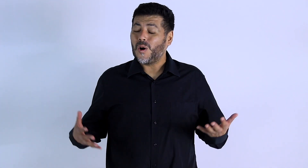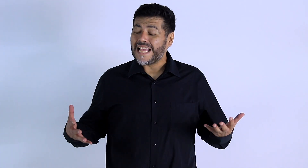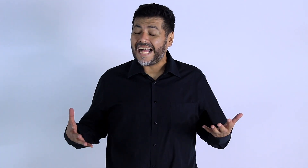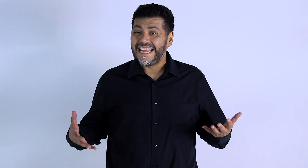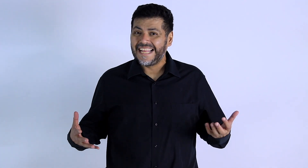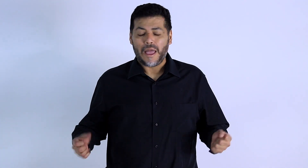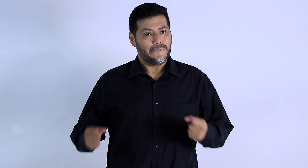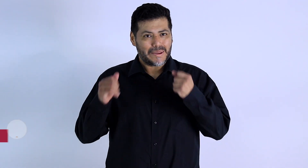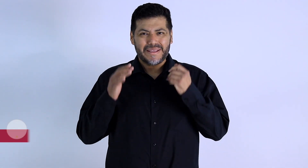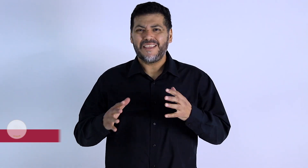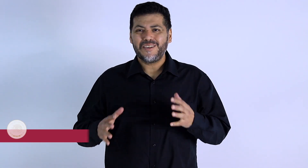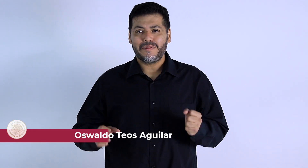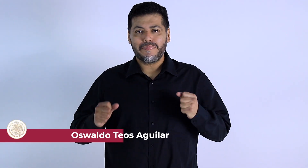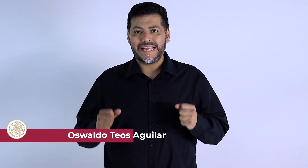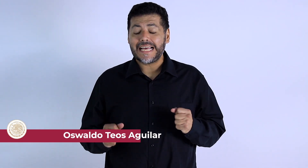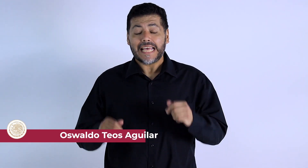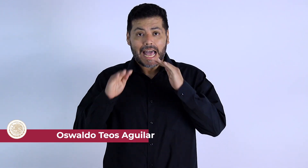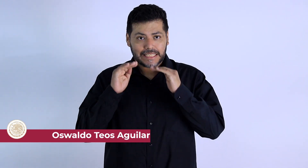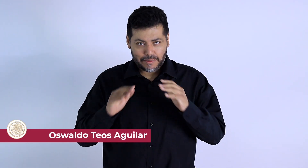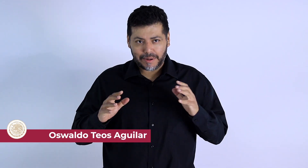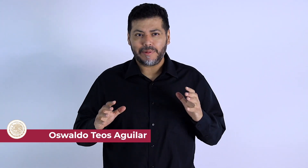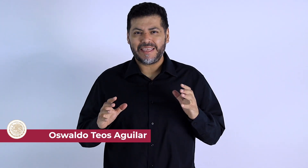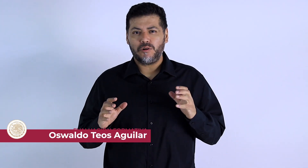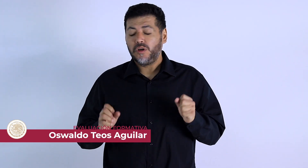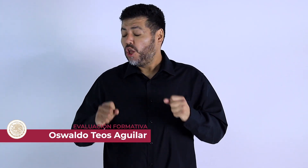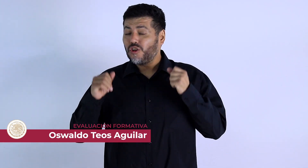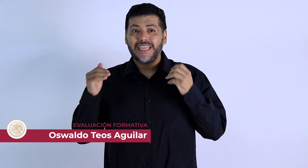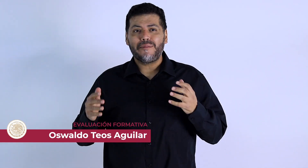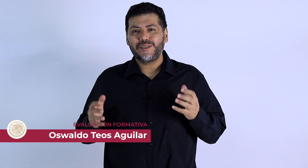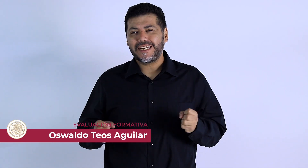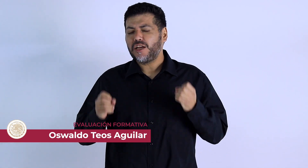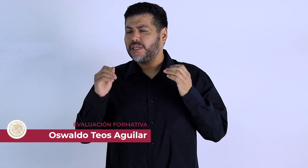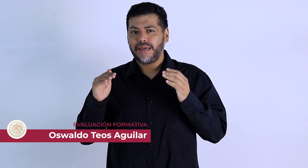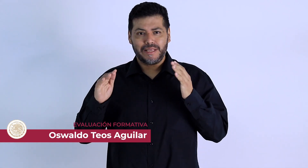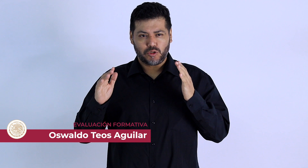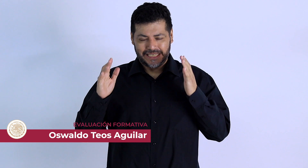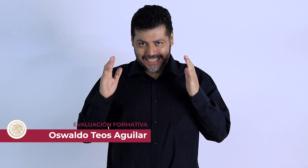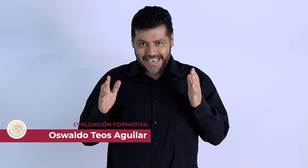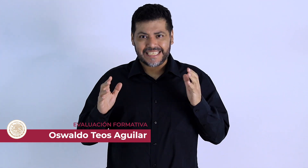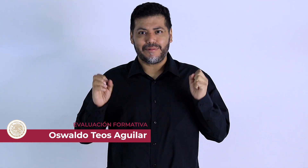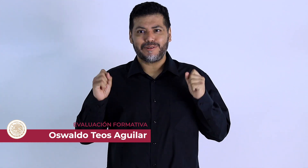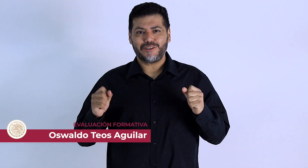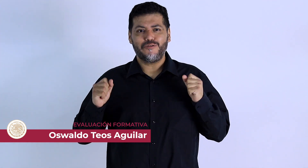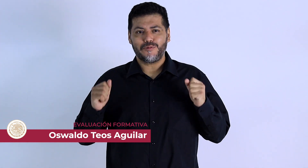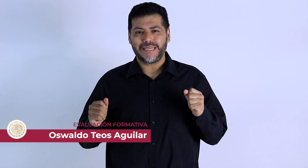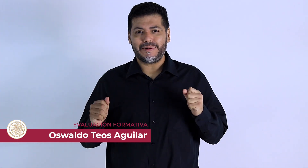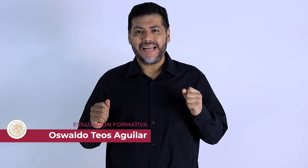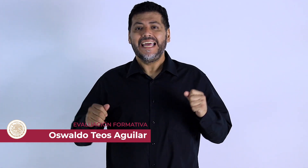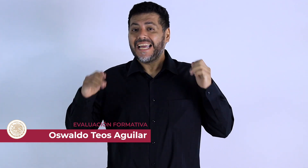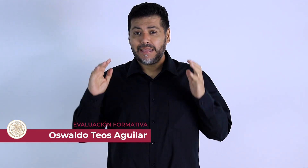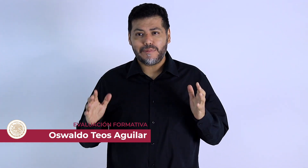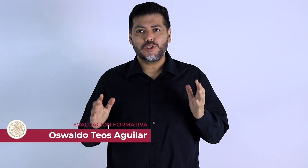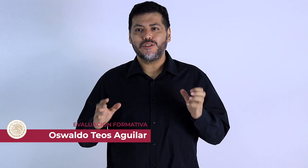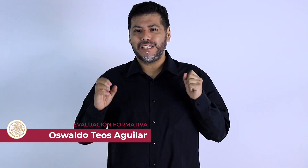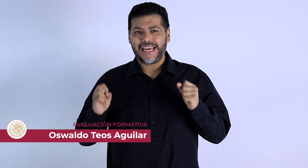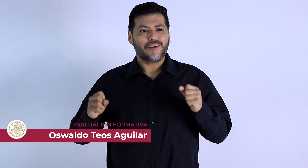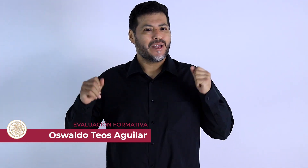Hola, bienvenidos y bienvenidas a este breve video donde te mostraré los elementos esenciales de evaluación formativa que debemos considerar durante